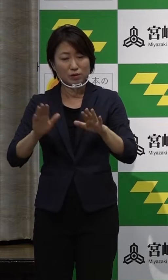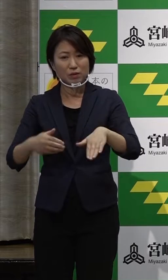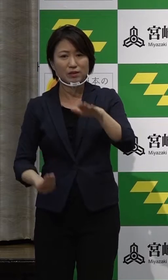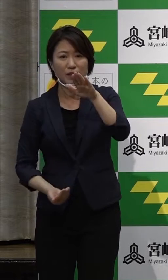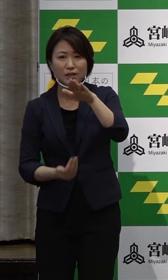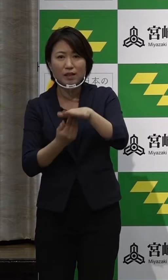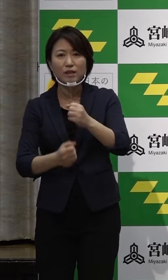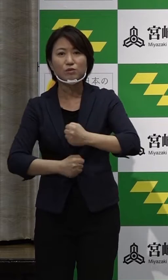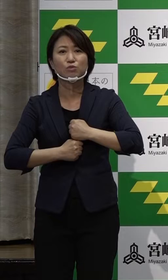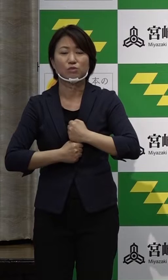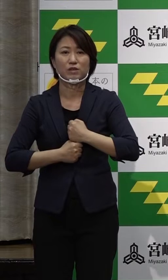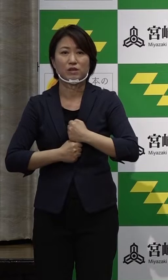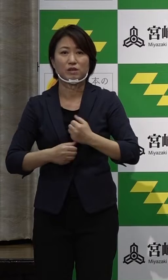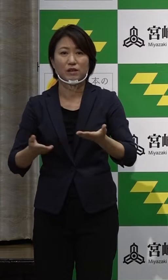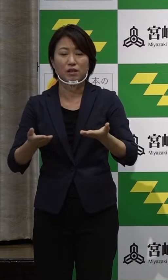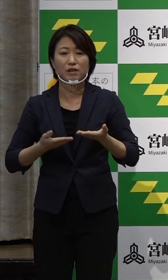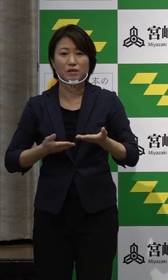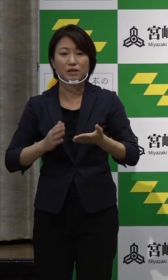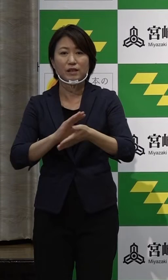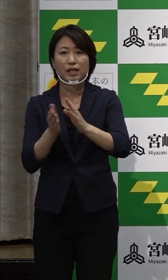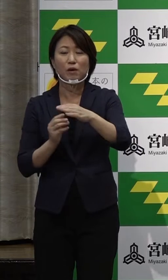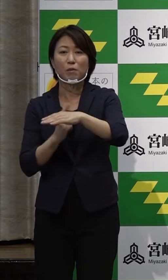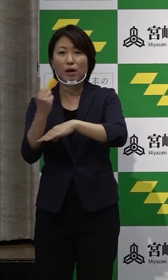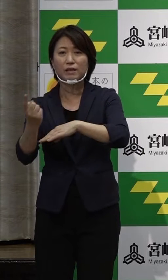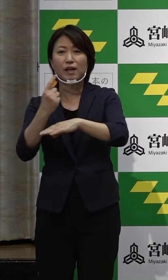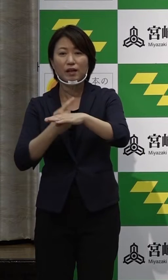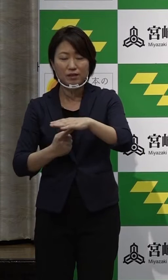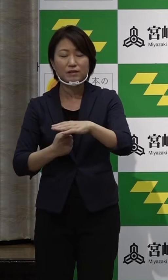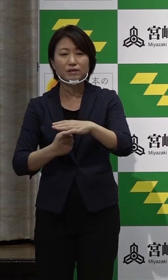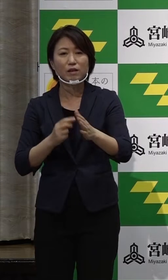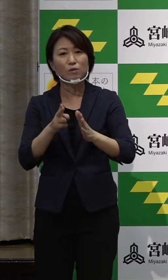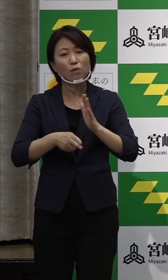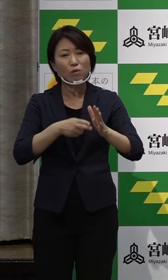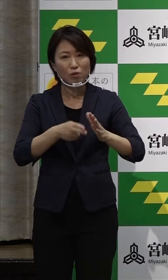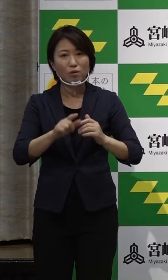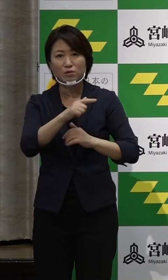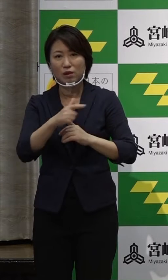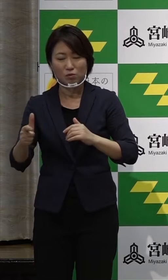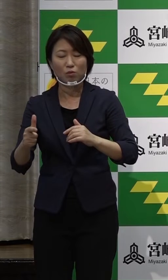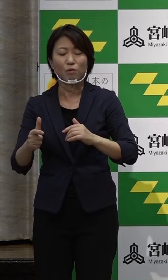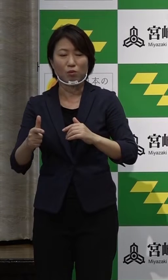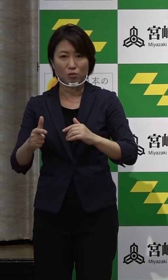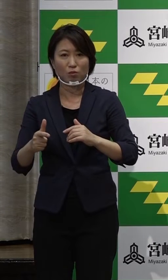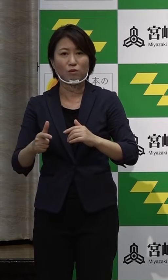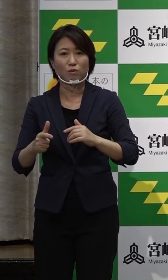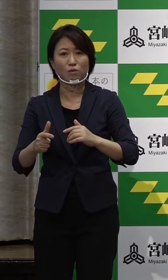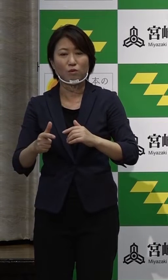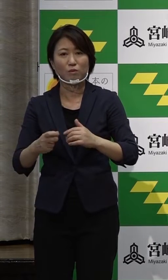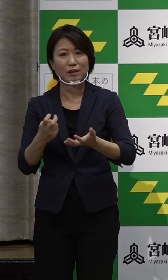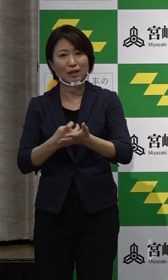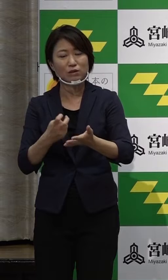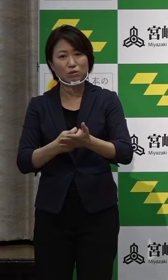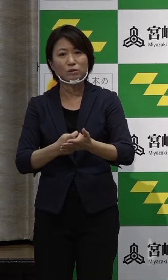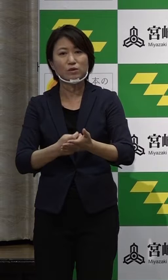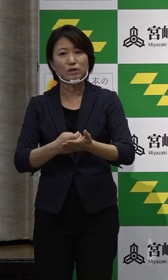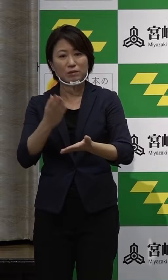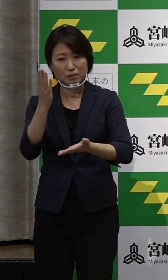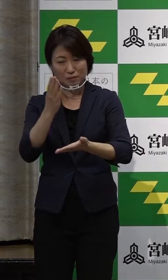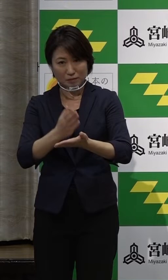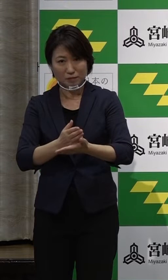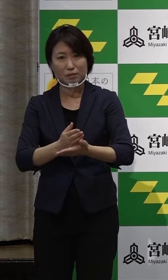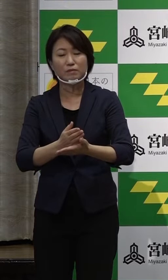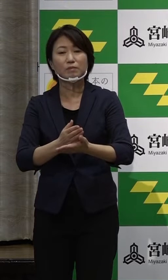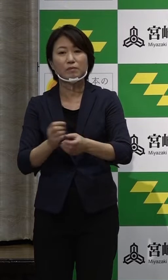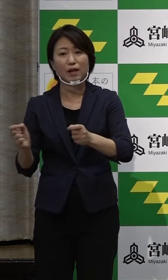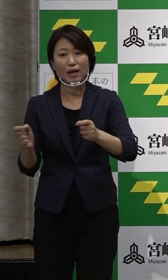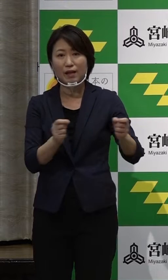警戒を持って県をまたいだ旅行や移動、帰省などはですね、原則として中止延期をしていただ